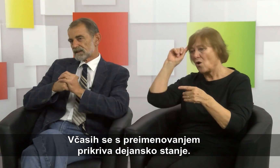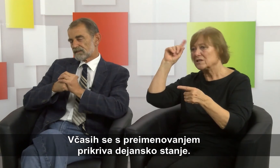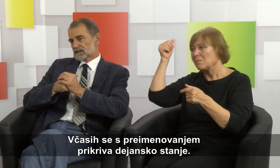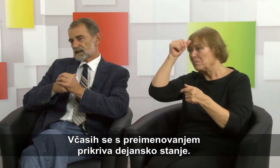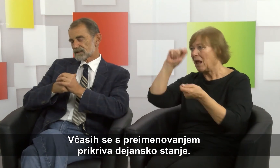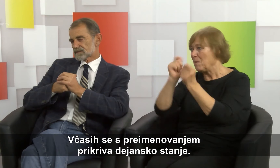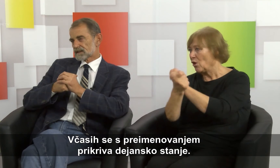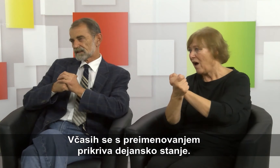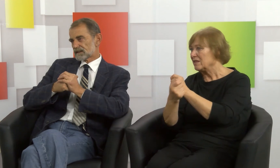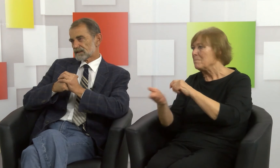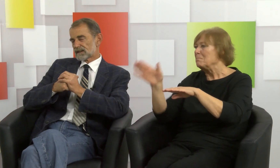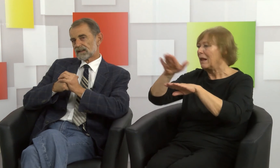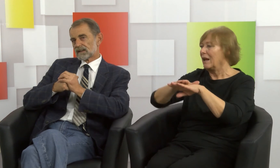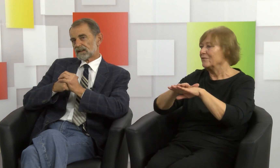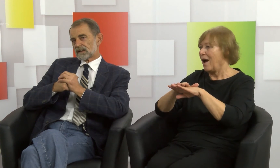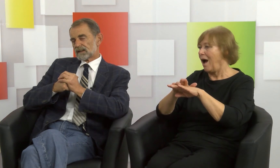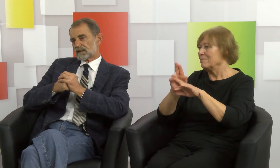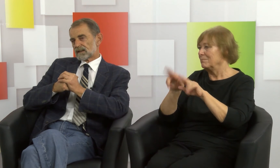prikriva dejansko stanje.